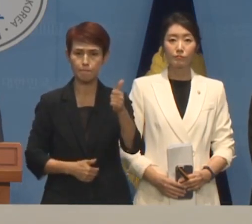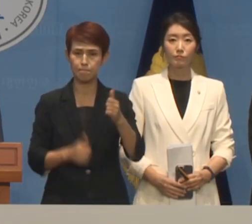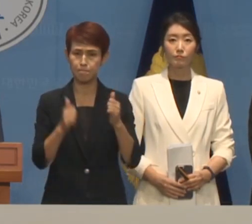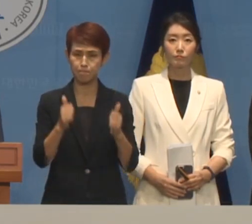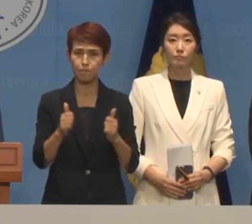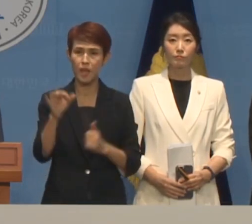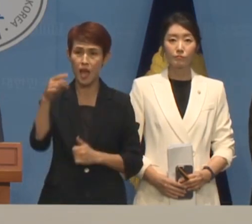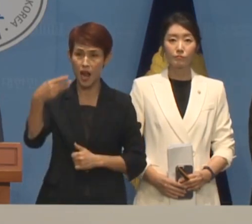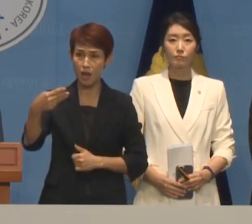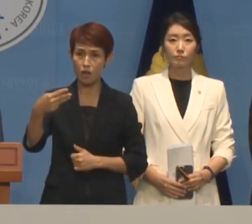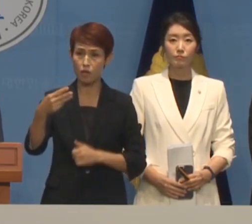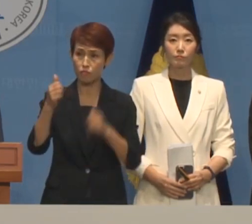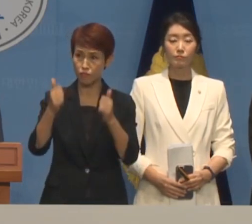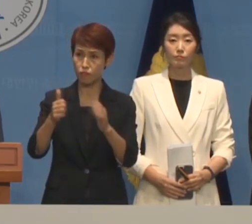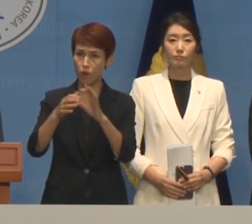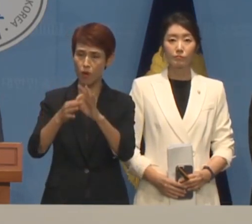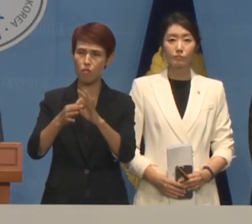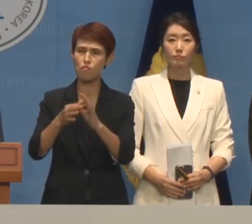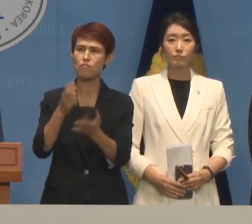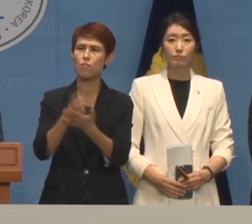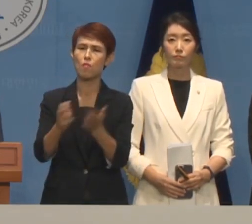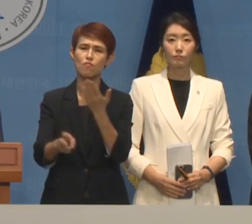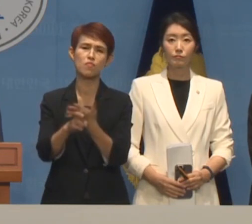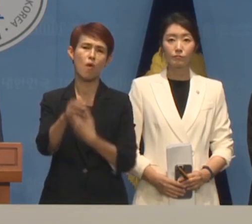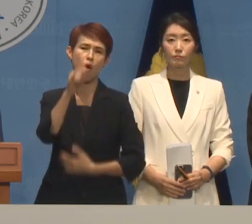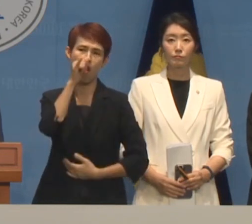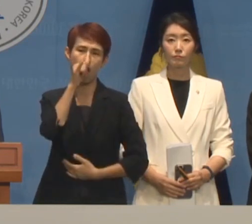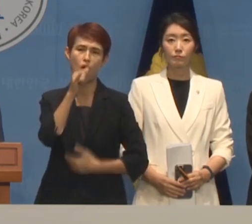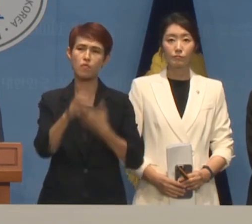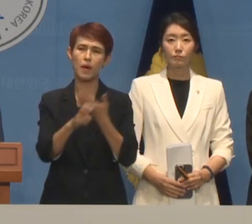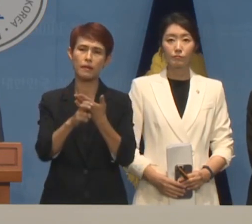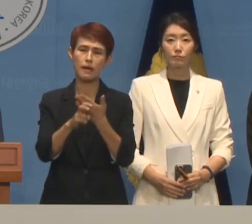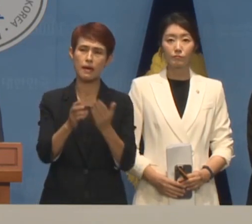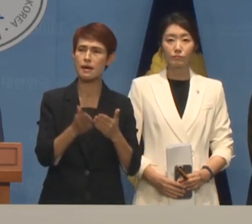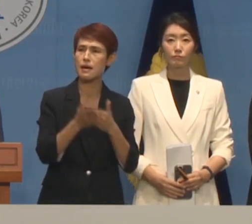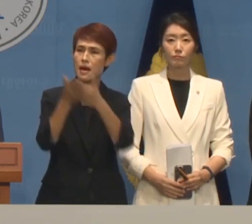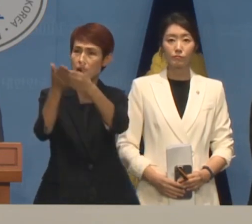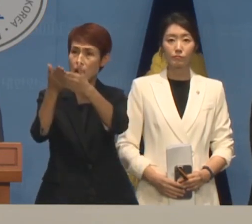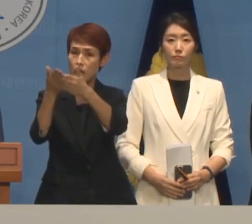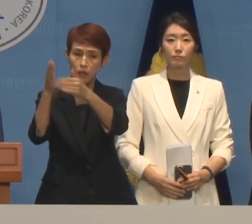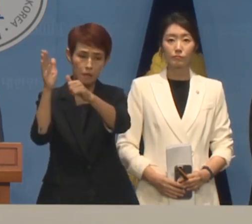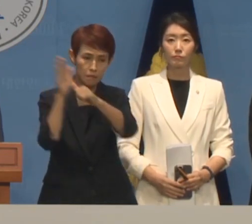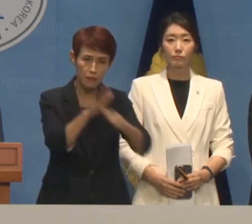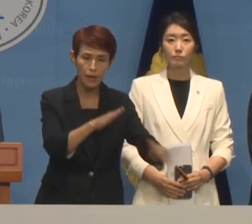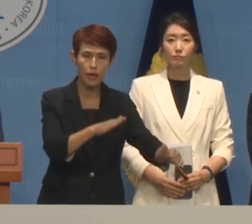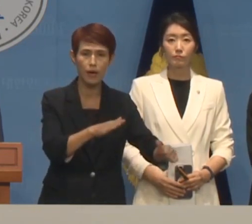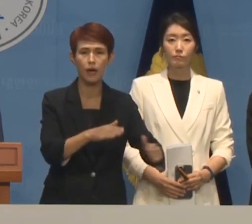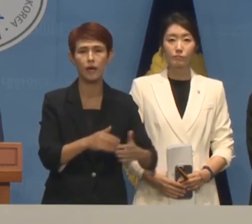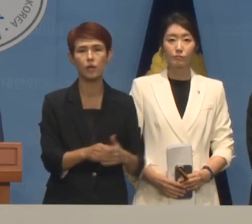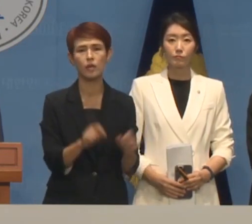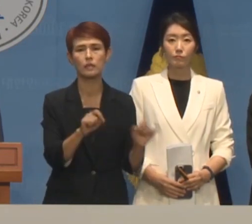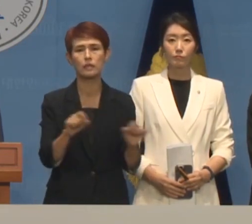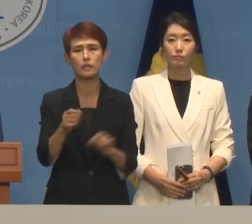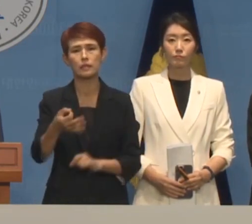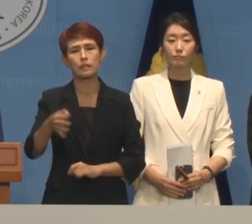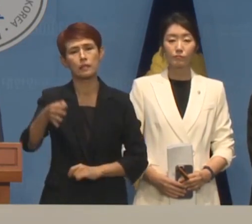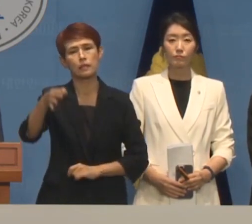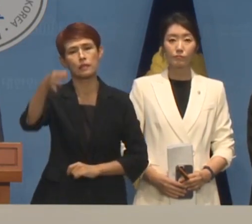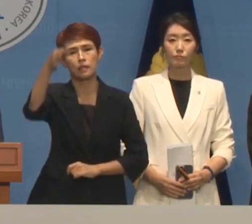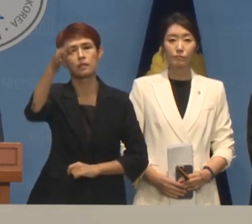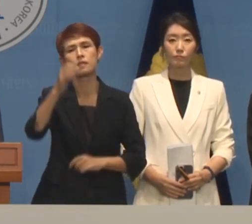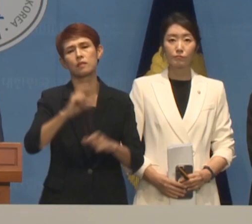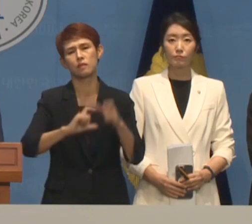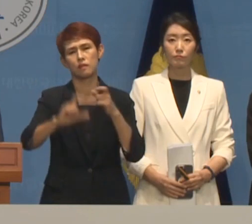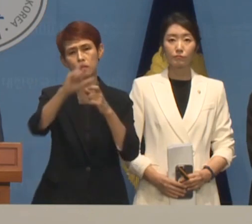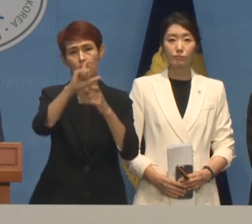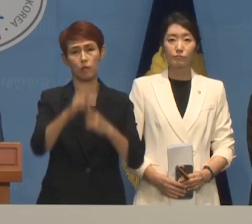판결에 대한 불법 소송을 제기했지만 무기력하게 패소하며 수백억 원의 지연 이자만 늘어나는